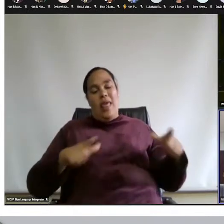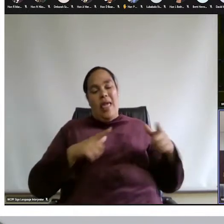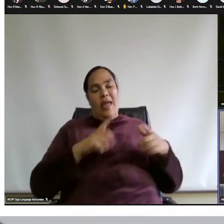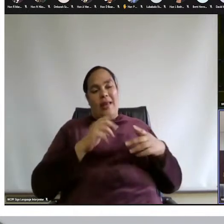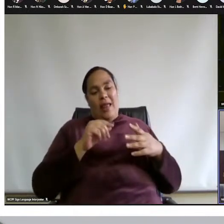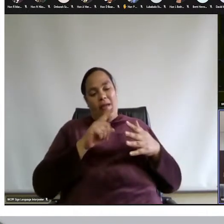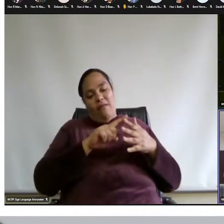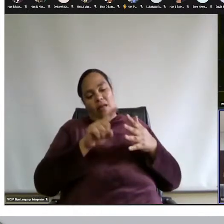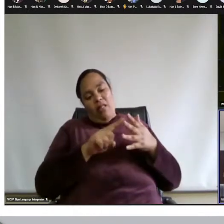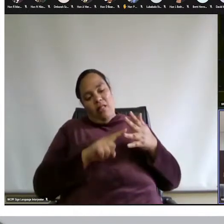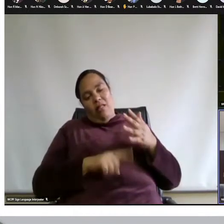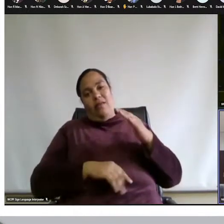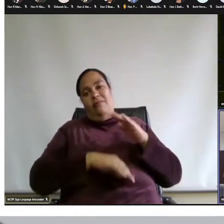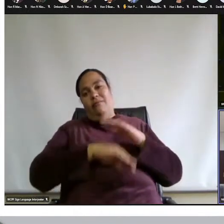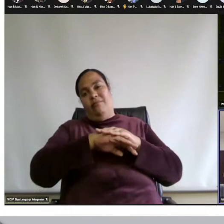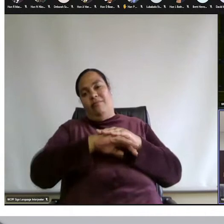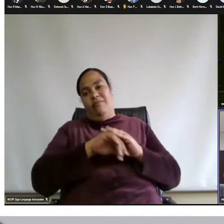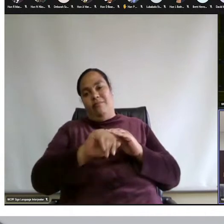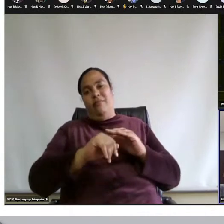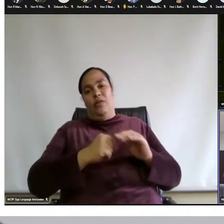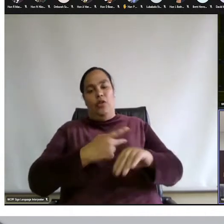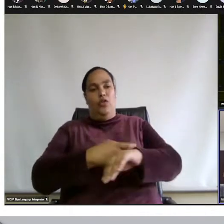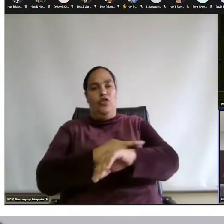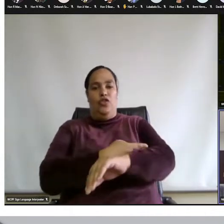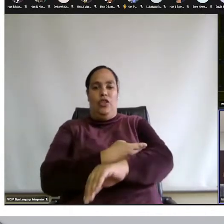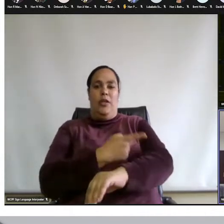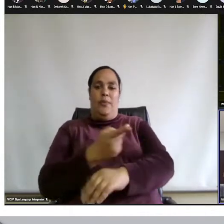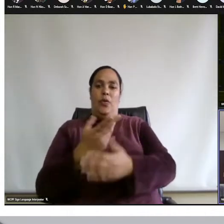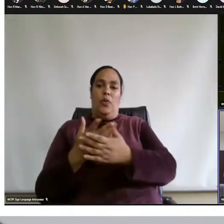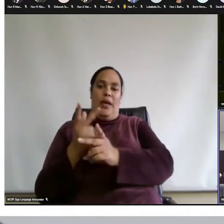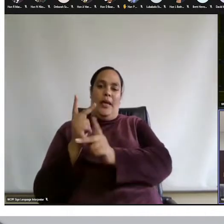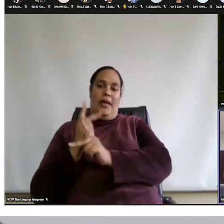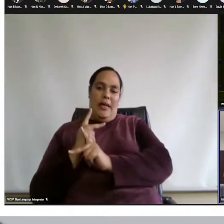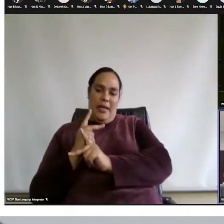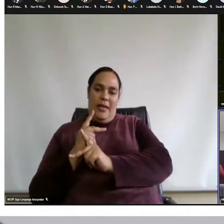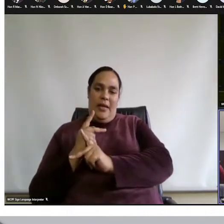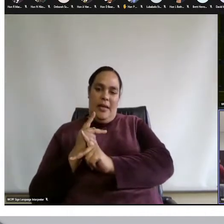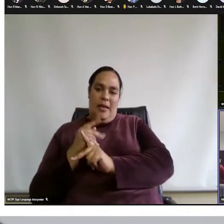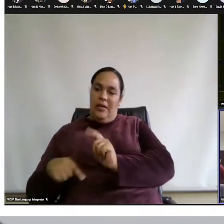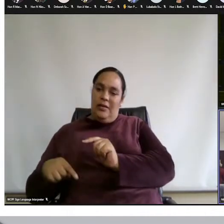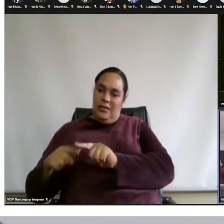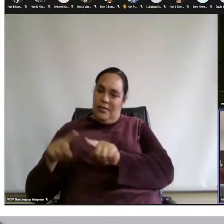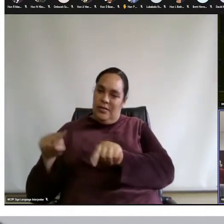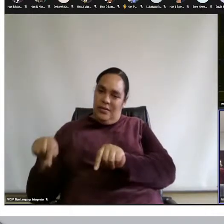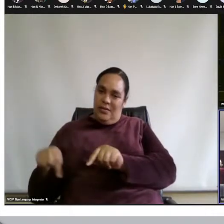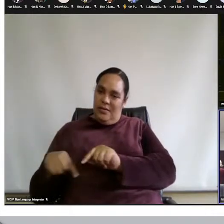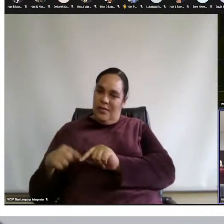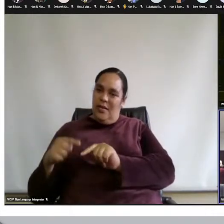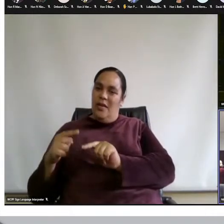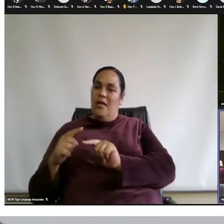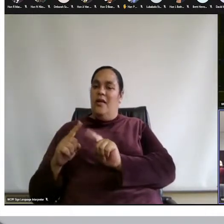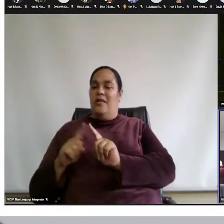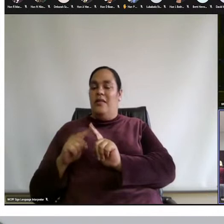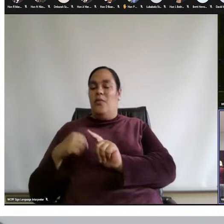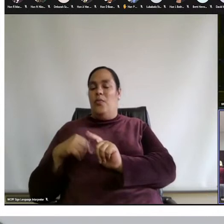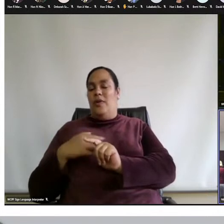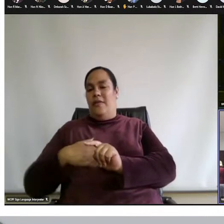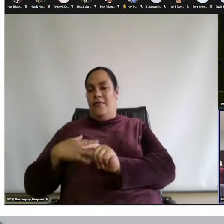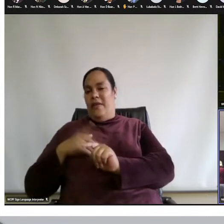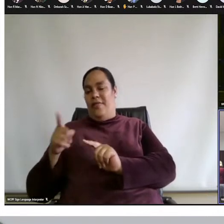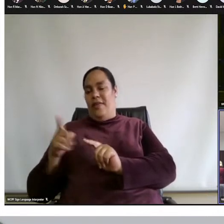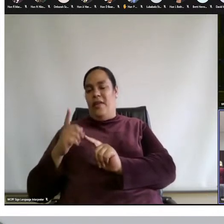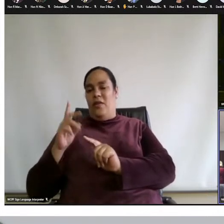die maksimum skape wat jy kan mag aanhou op hierdie terrein, en ons veldassessering sal dan